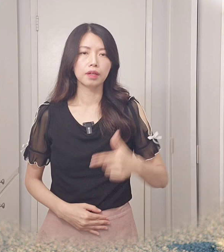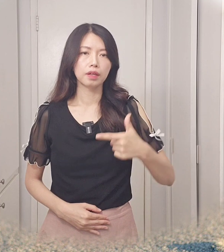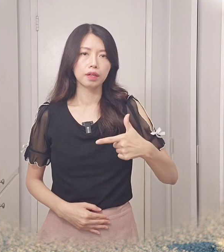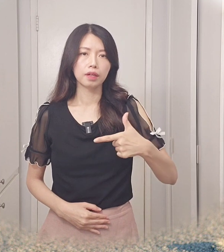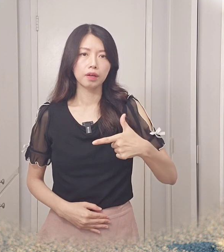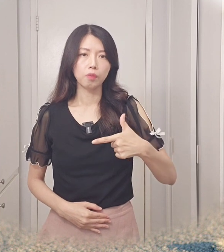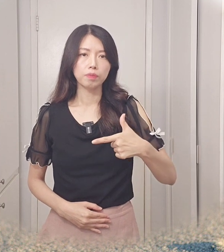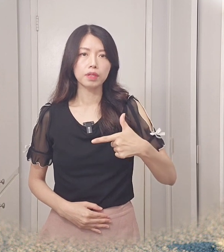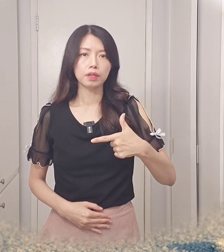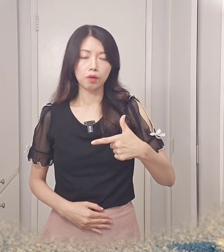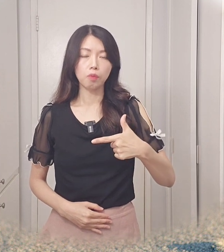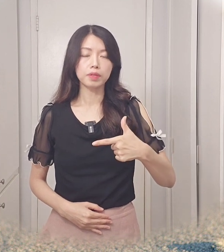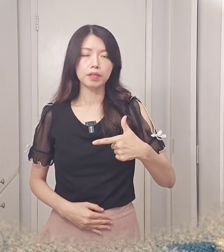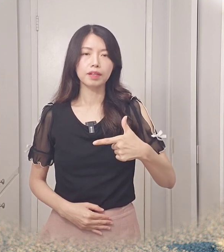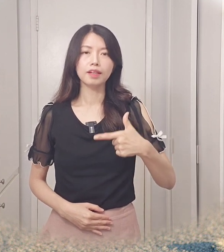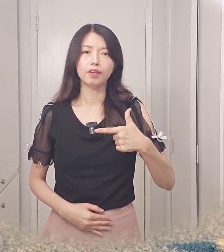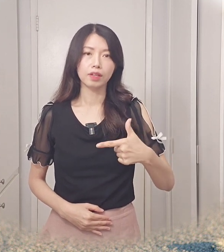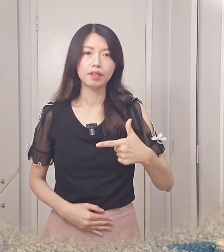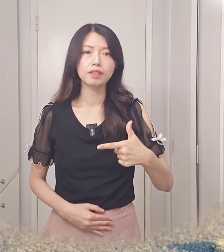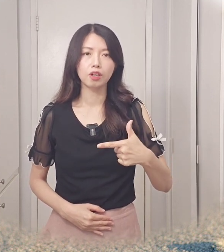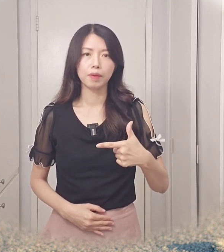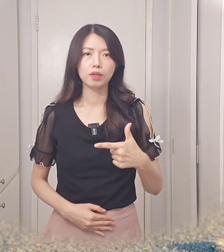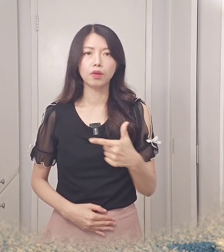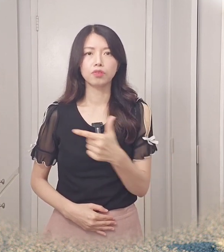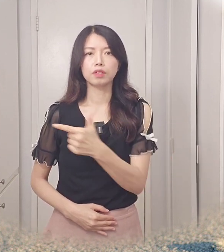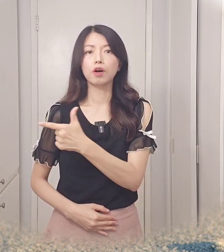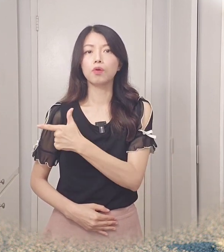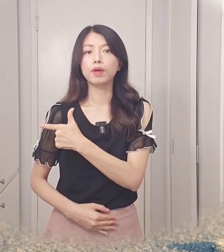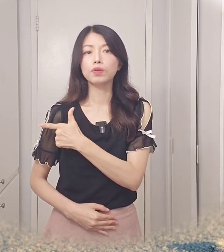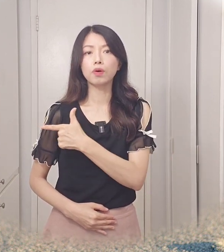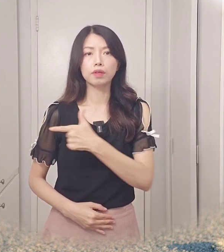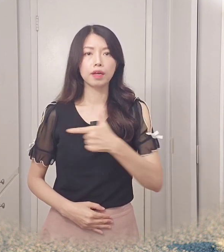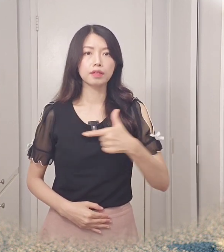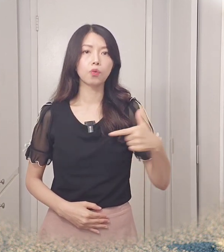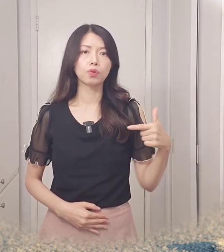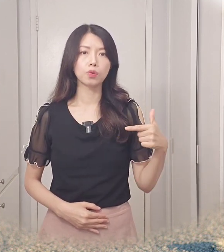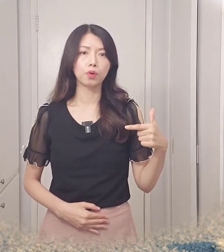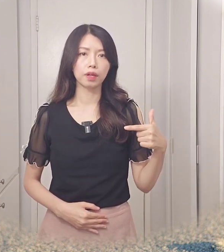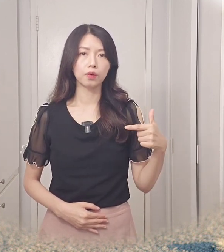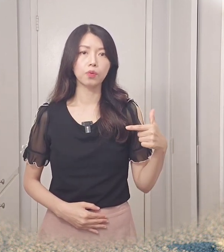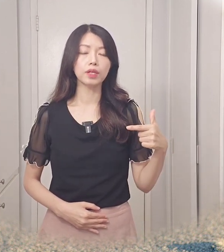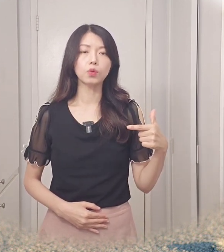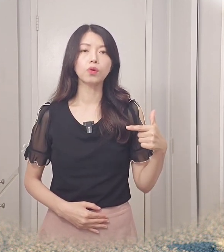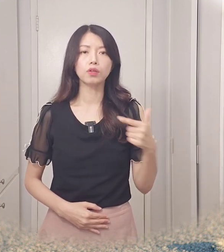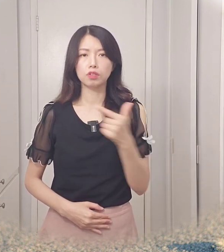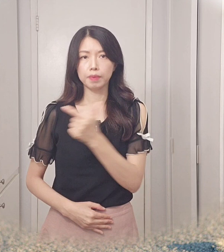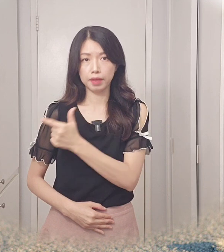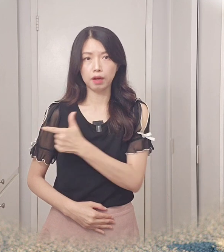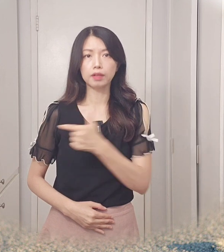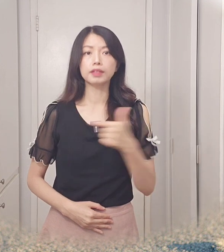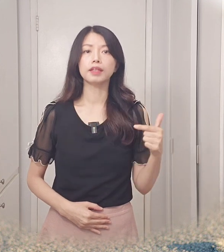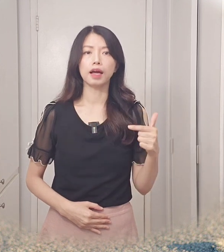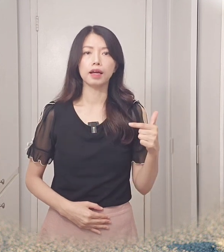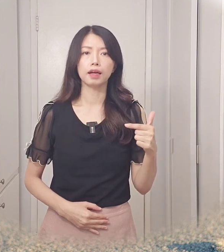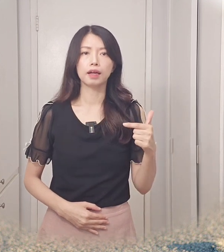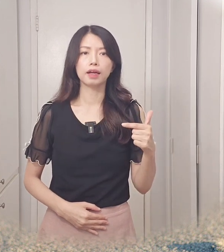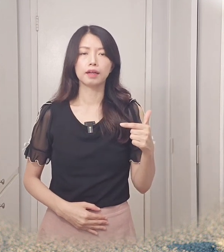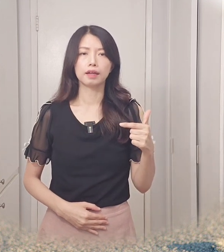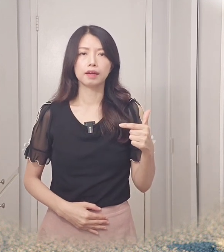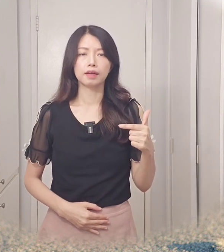수어는 검지를 이렇게 니은처럼 만들어 주셔서 왼쪽 어깨에서 오른쪽 어깨로 이동해 주시면 돼요.